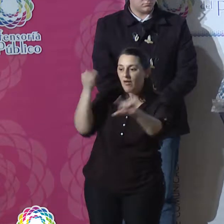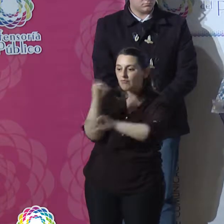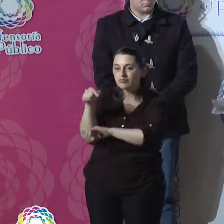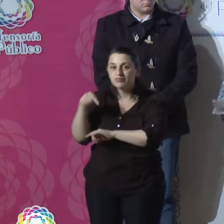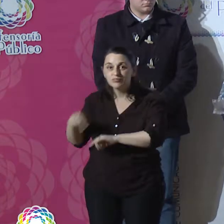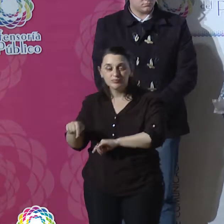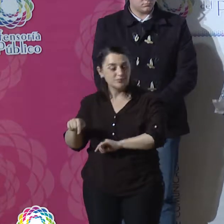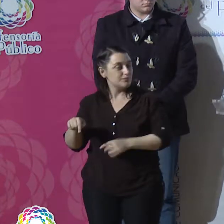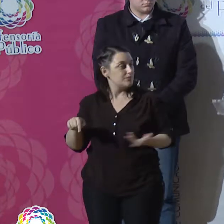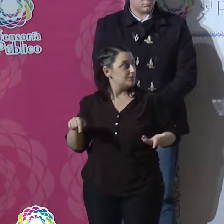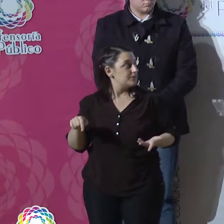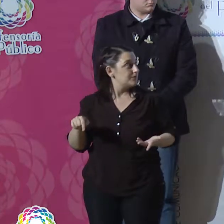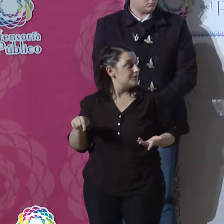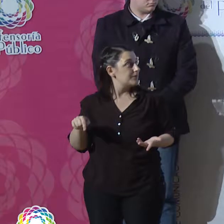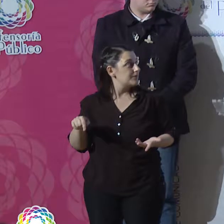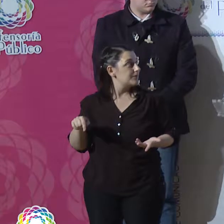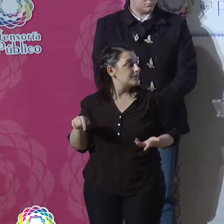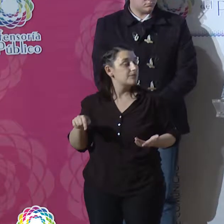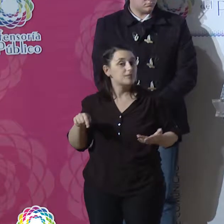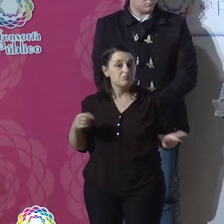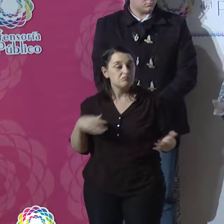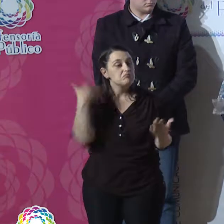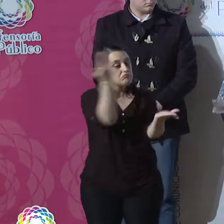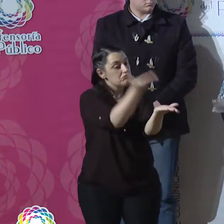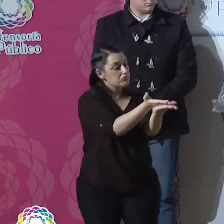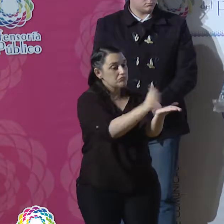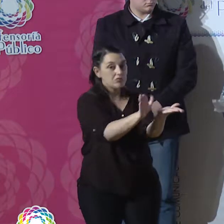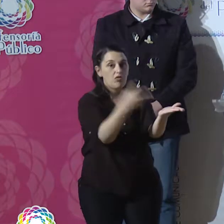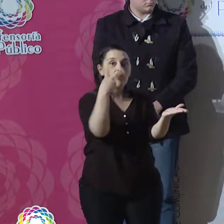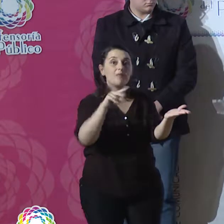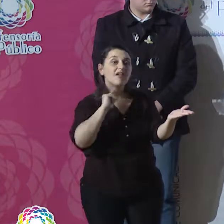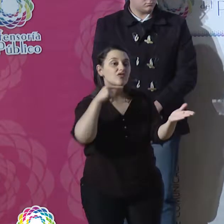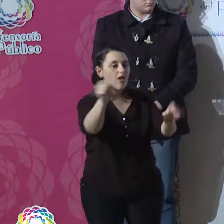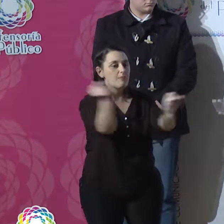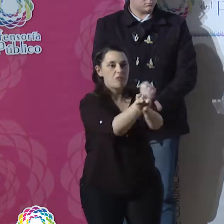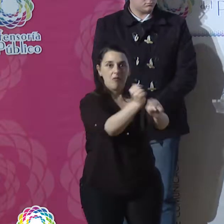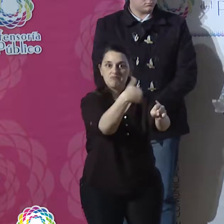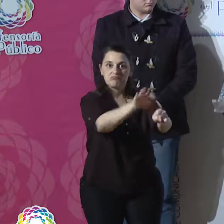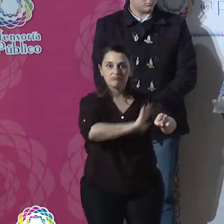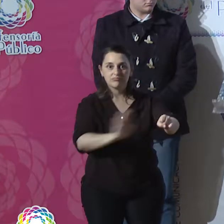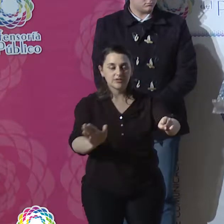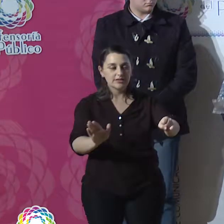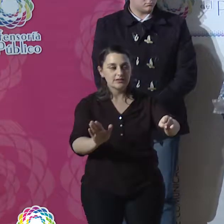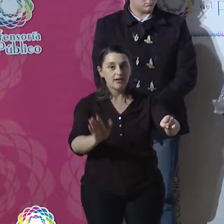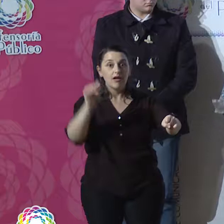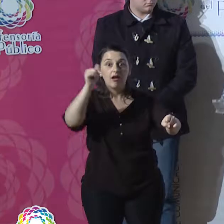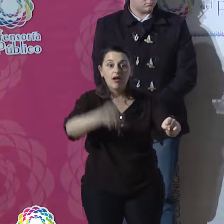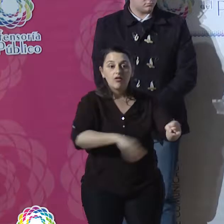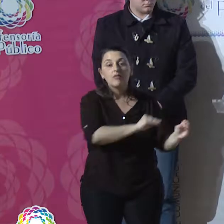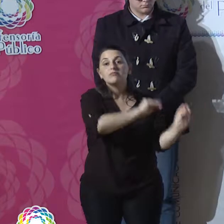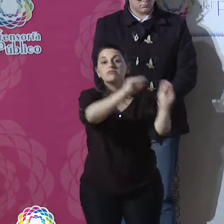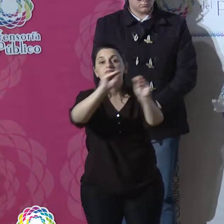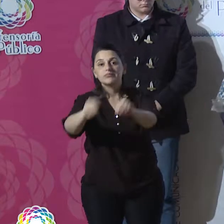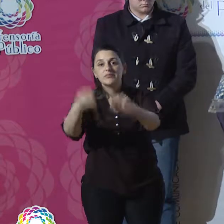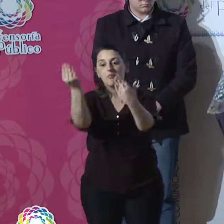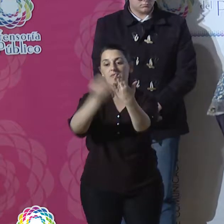solamente de la radio y ha sido aprobado en el 2014 no tiene actualmente el ministerio